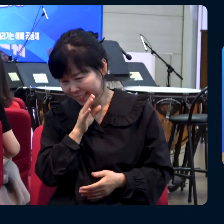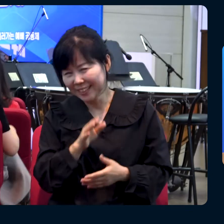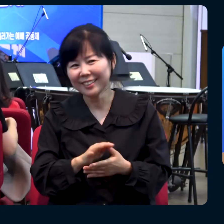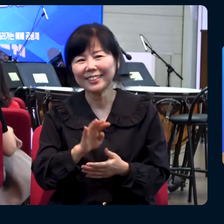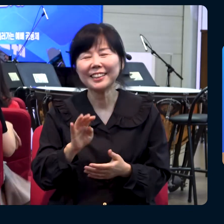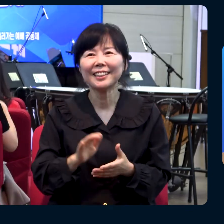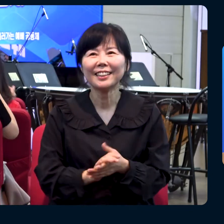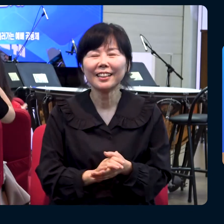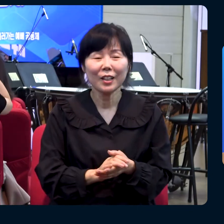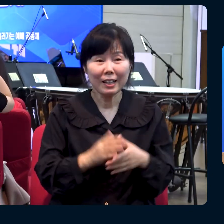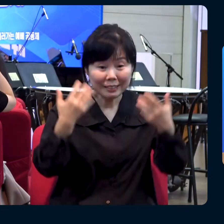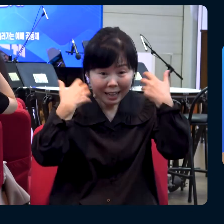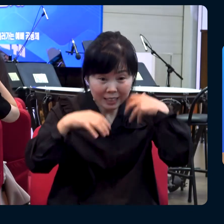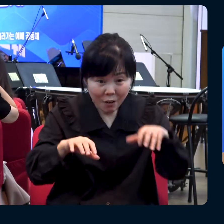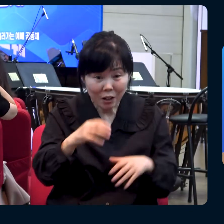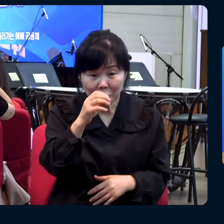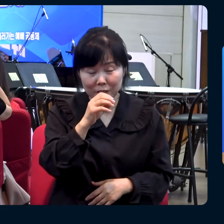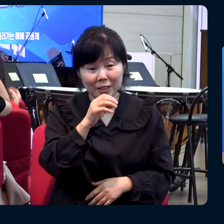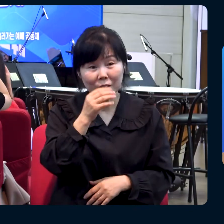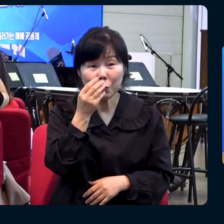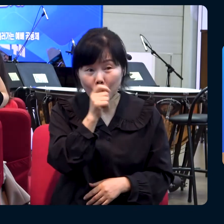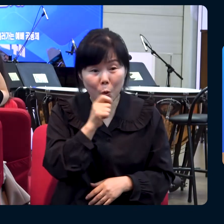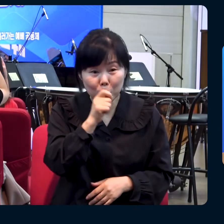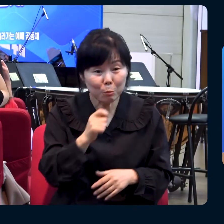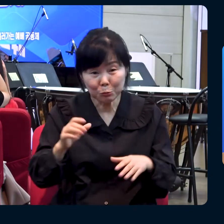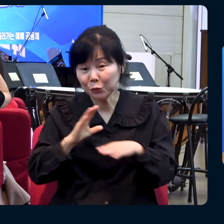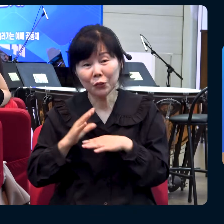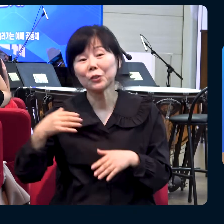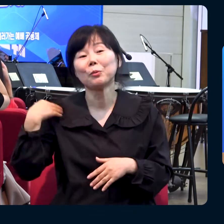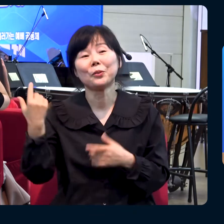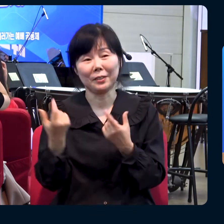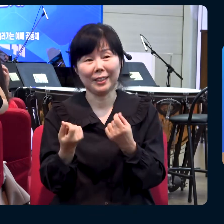그러니까 사자나 곰이 뭔지를 모르는 거죠.